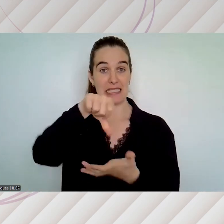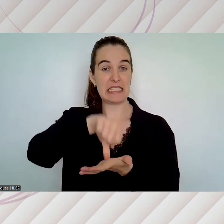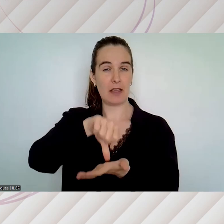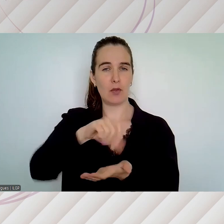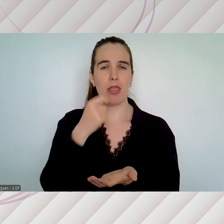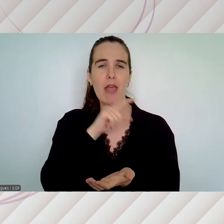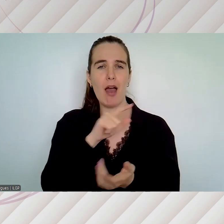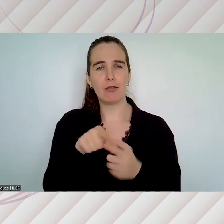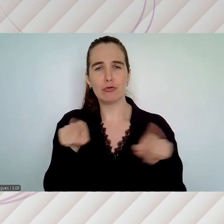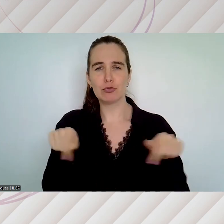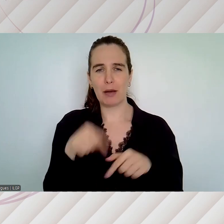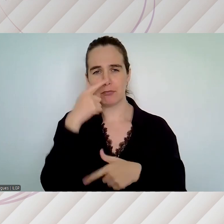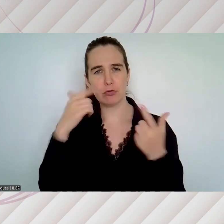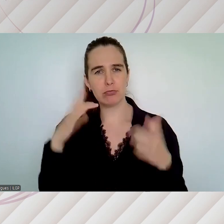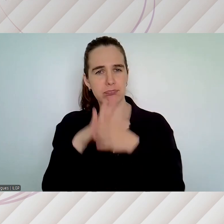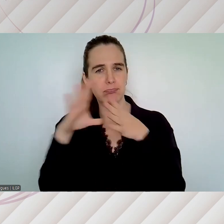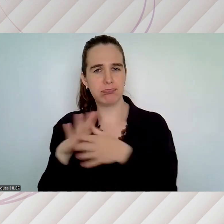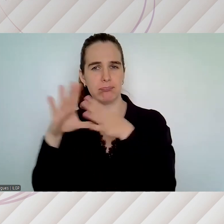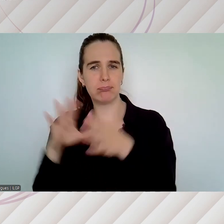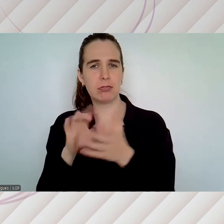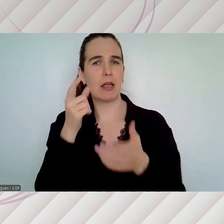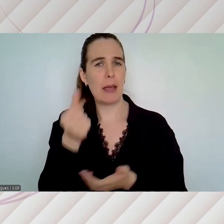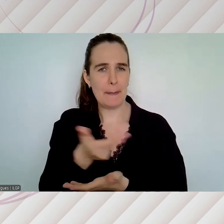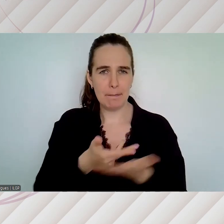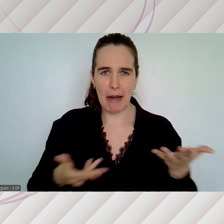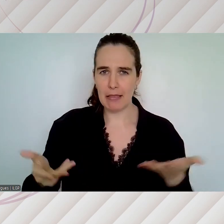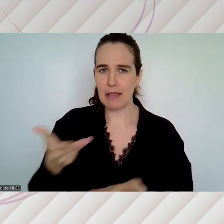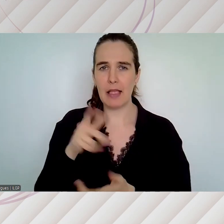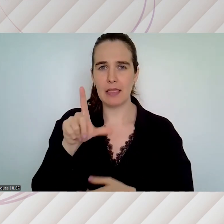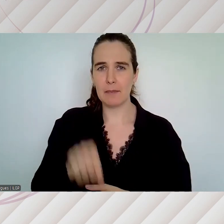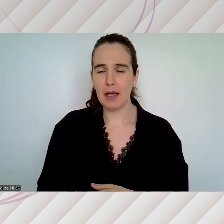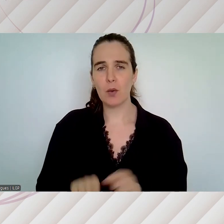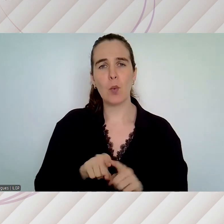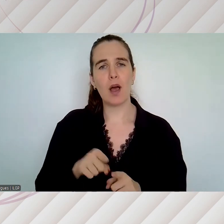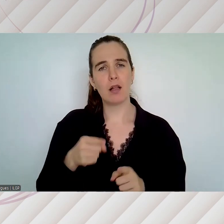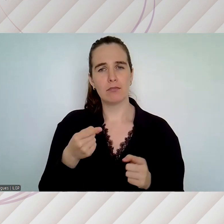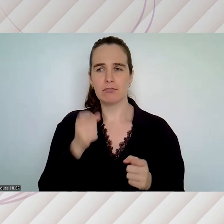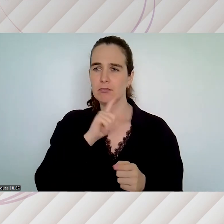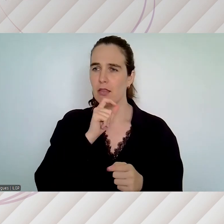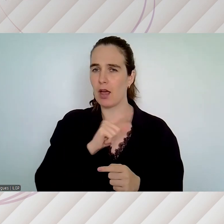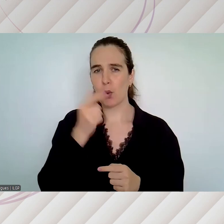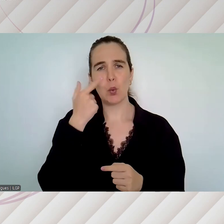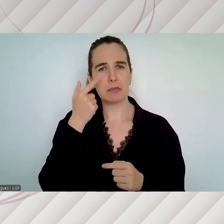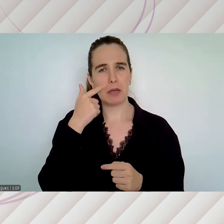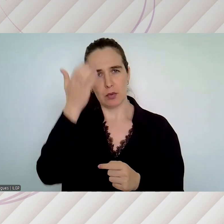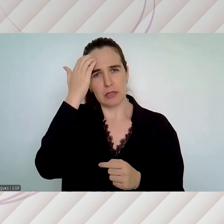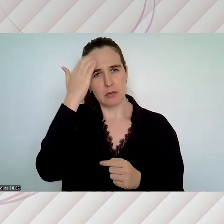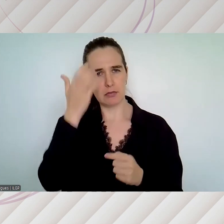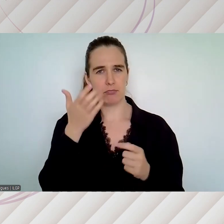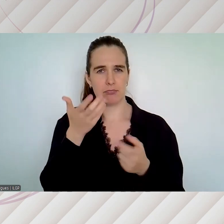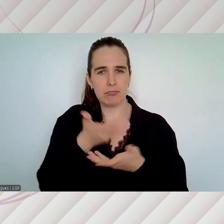espaço de encontro, de partilha, de construção coletiva de saberes orientados para a transformação da administração